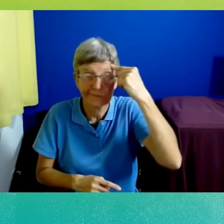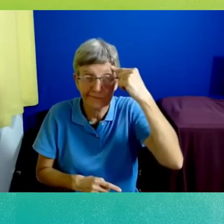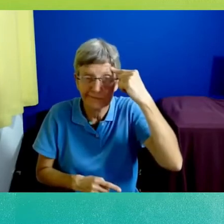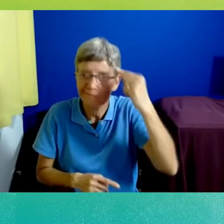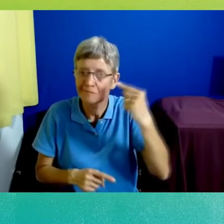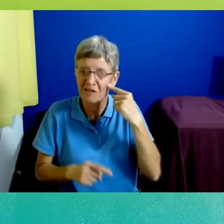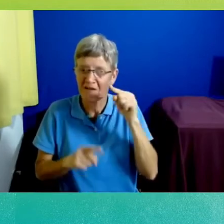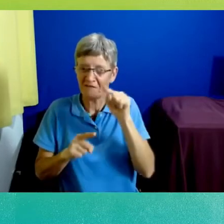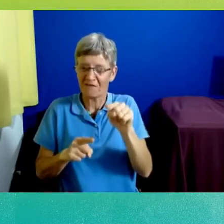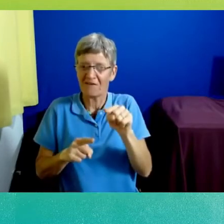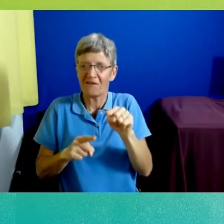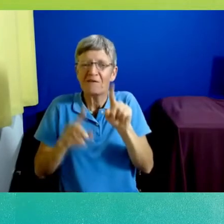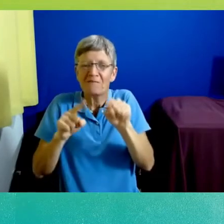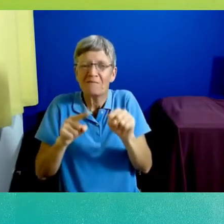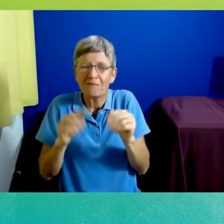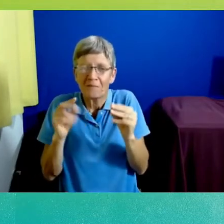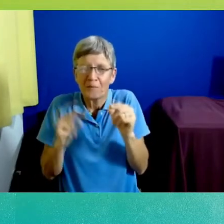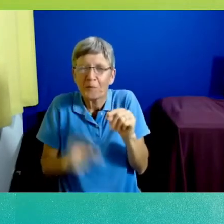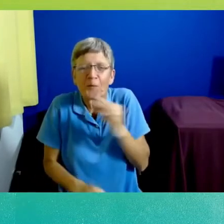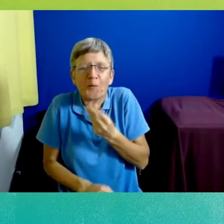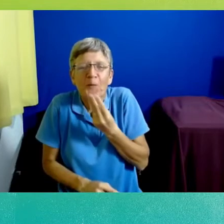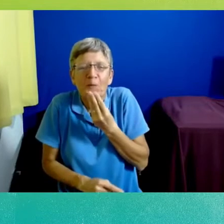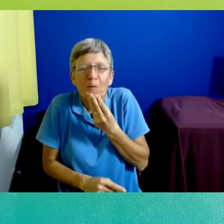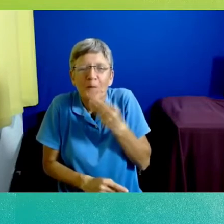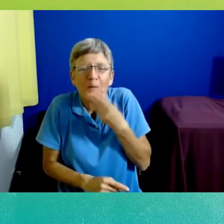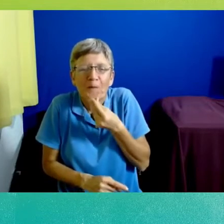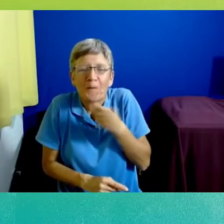quem está promovendo. Então,